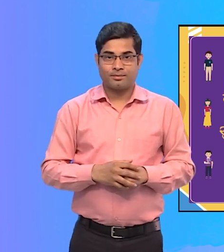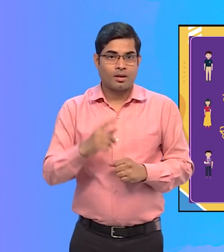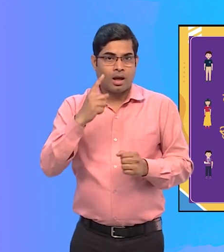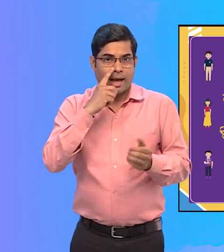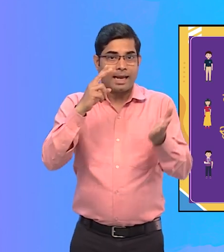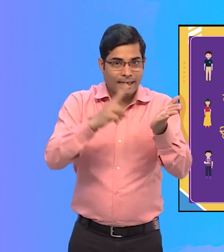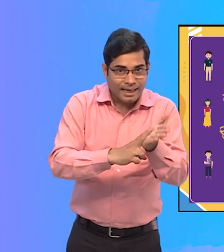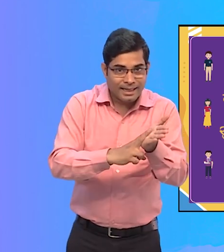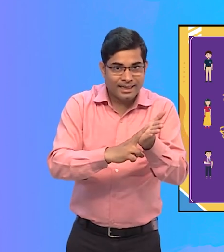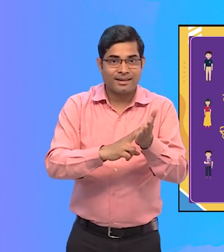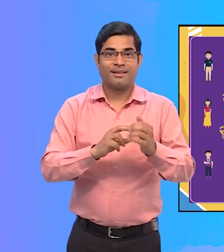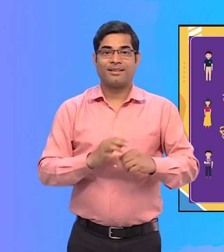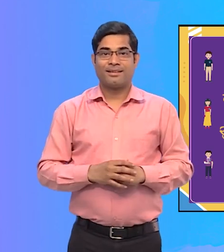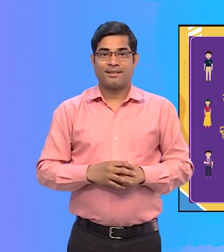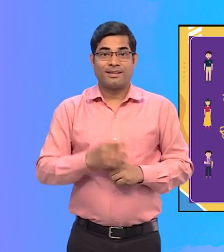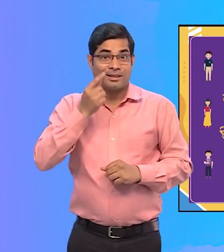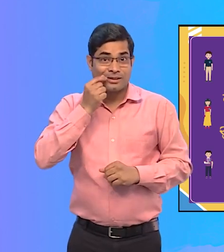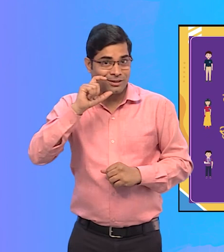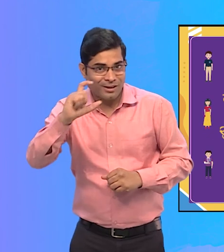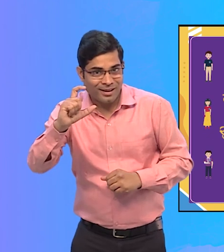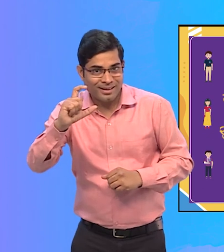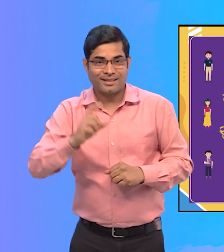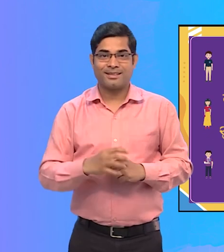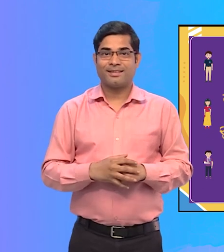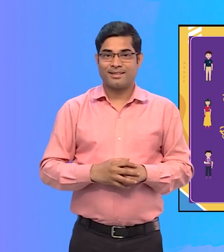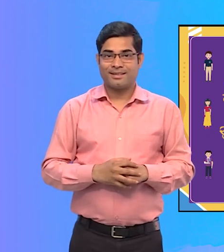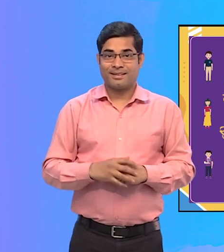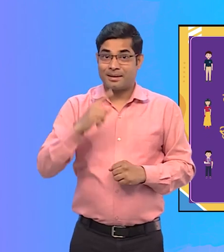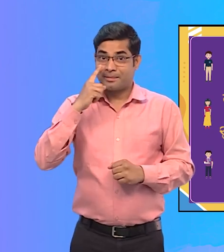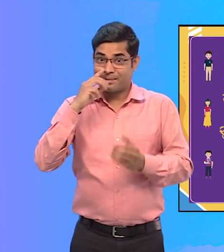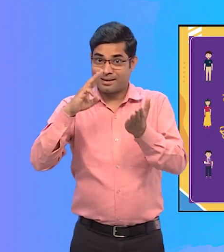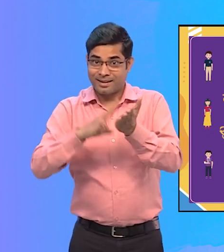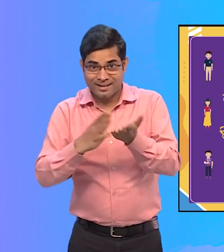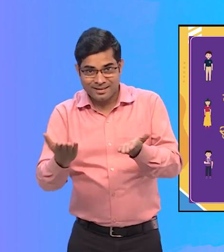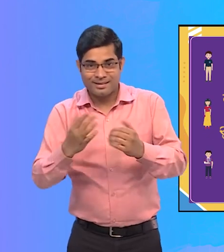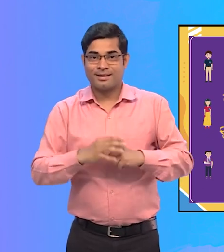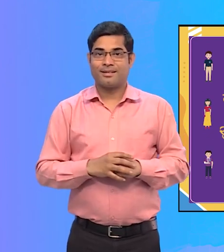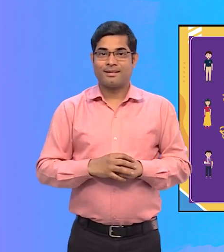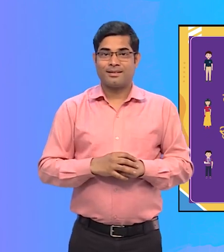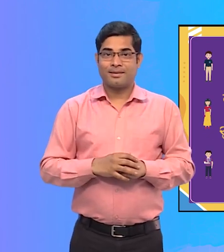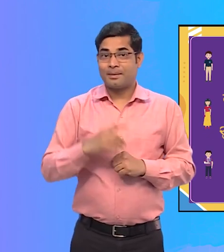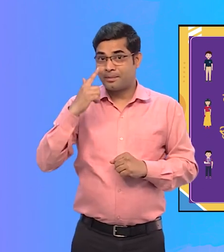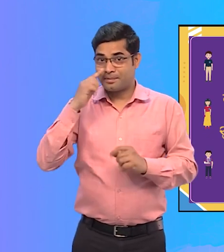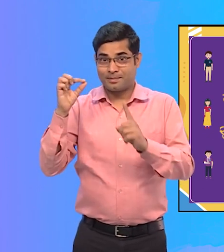13 धोनी कि चीकू कि माया और प्रिया